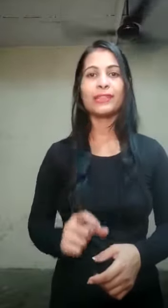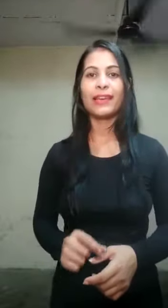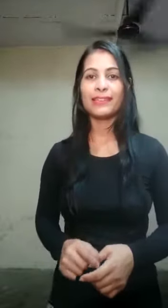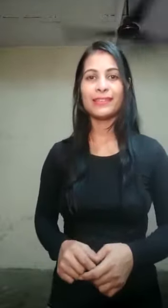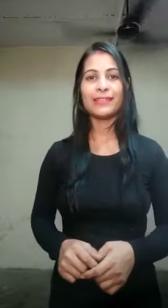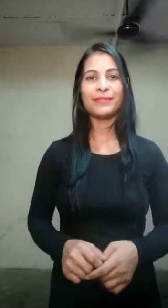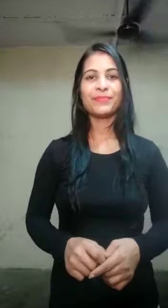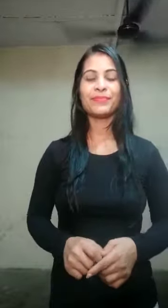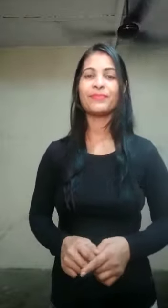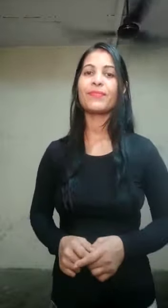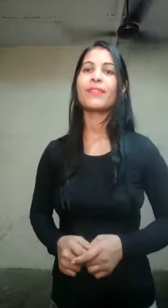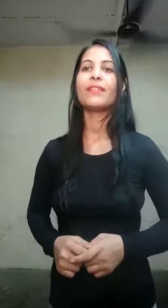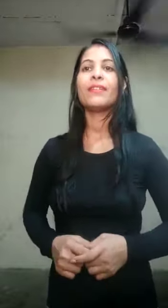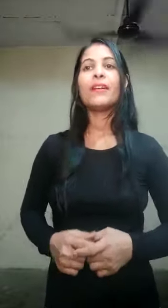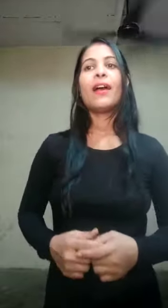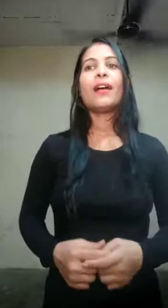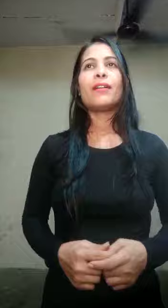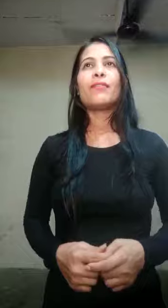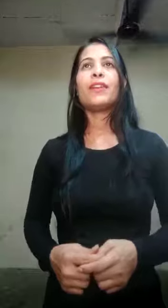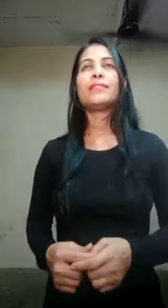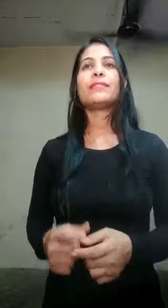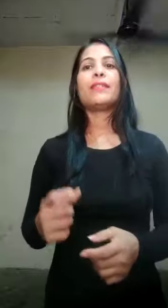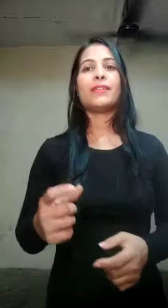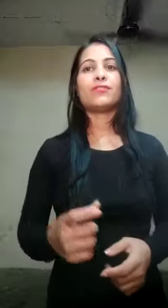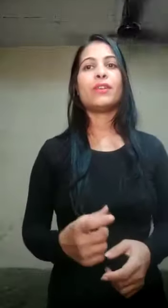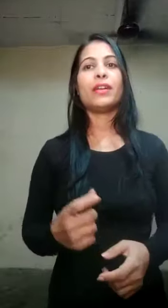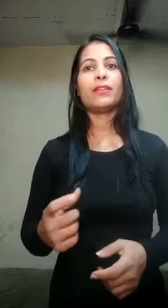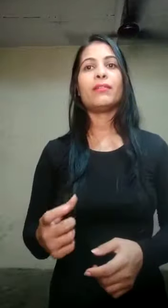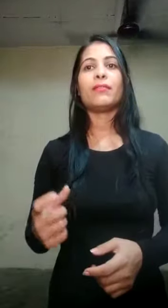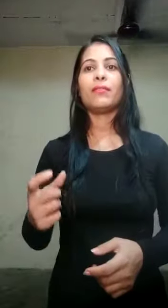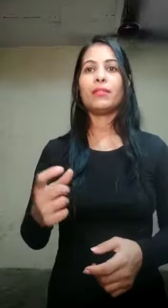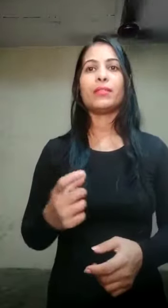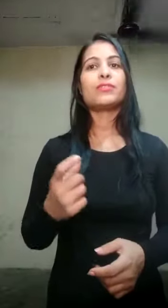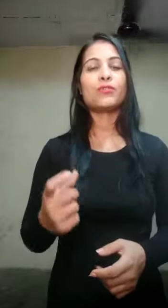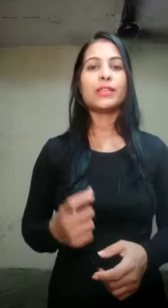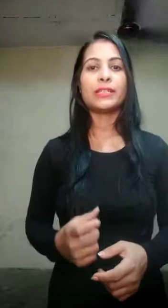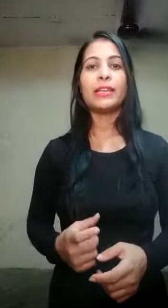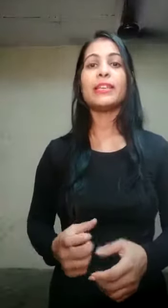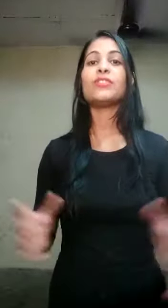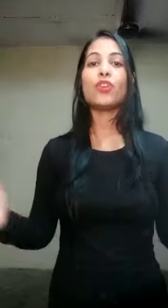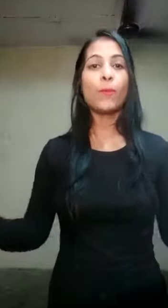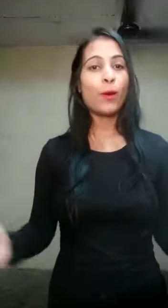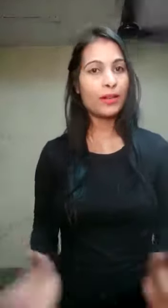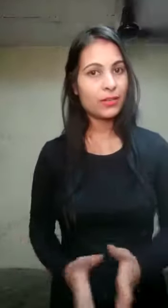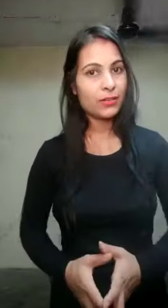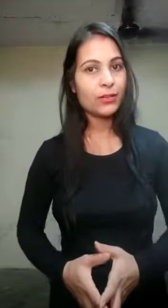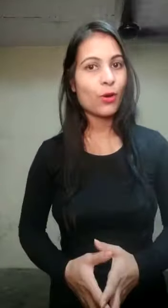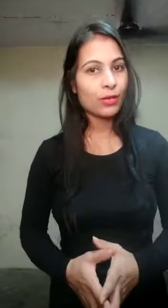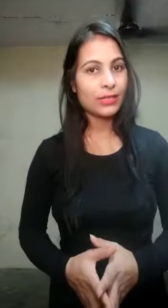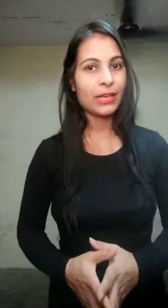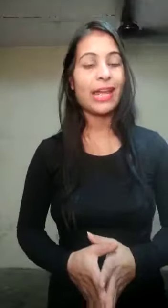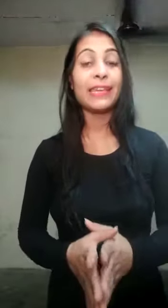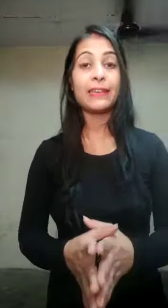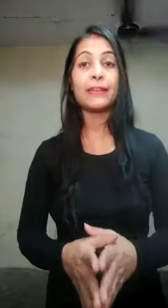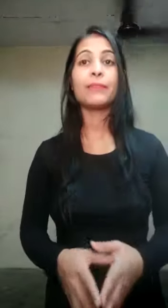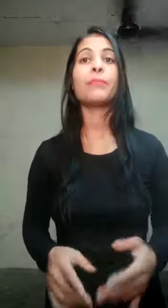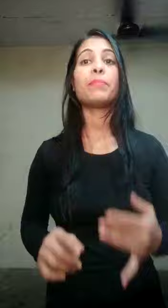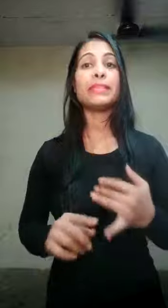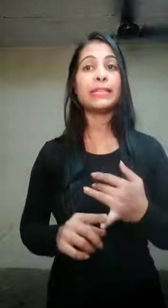147 ही है। फ्रेंड्स, ग्रेजुएट स्टूडेंट्स के लिए जॉब ओरिएंटेड कोर्स हैं लाइक पीजीडी